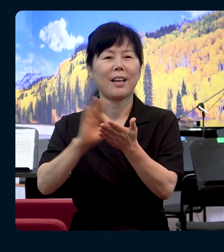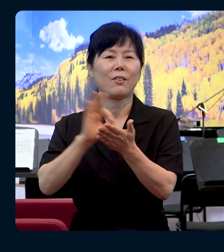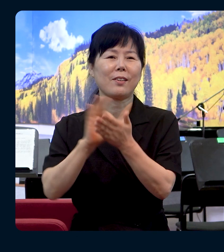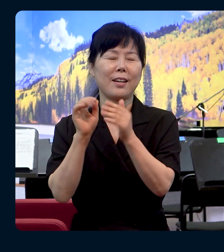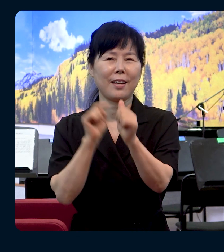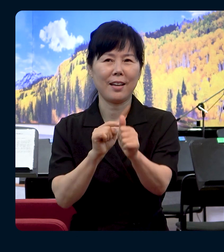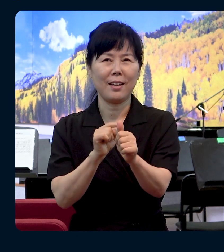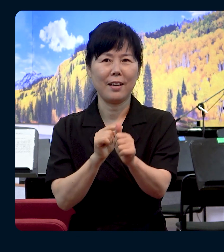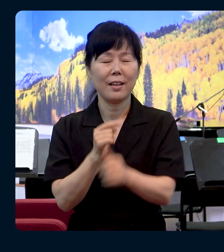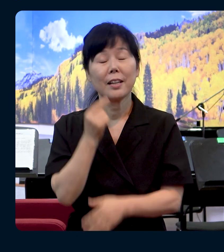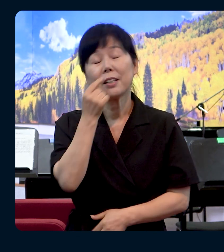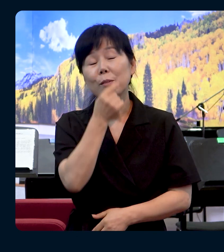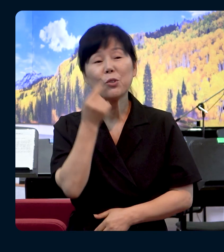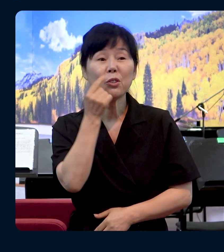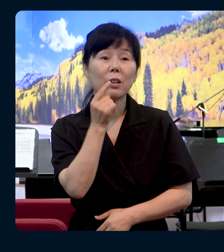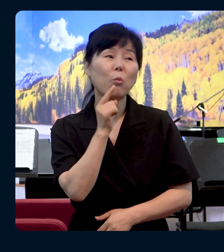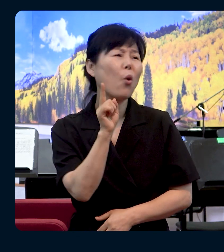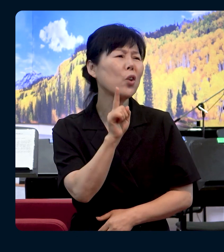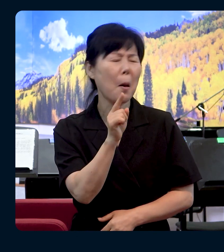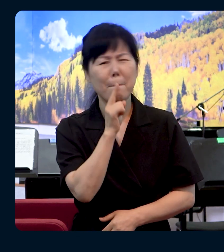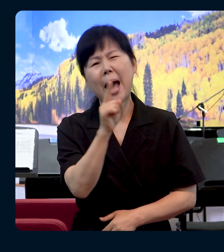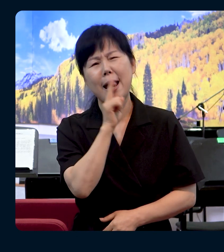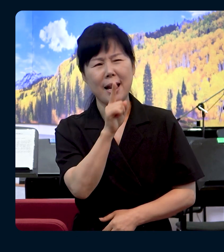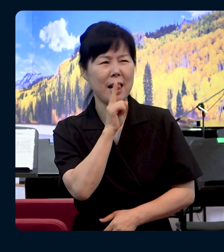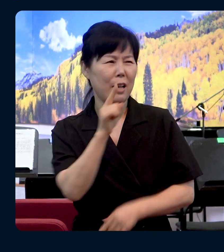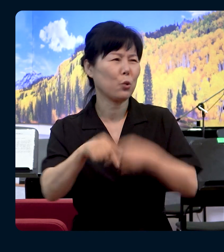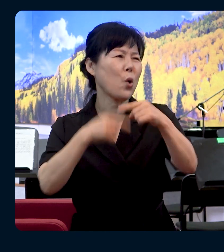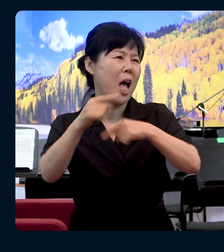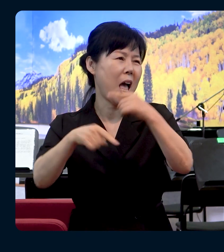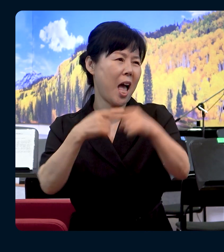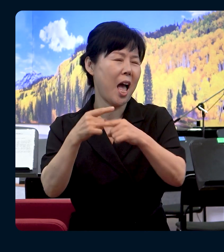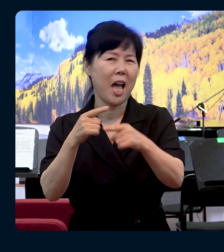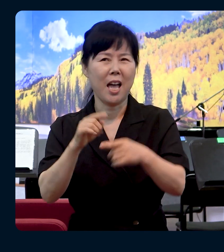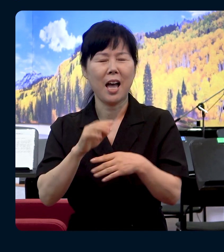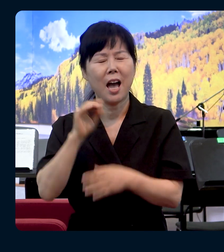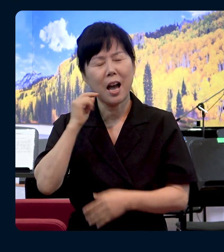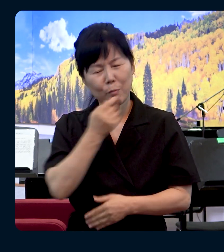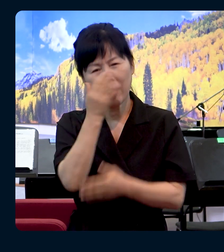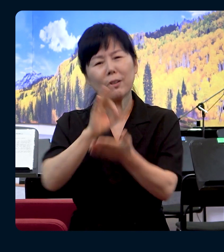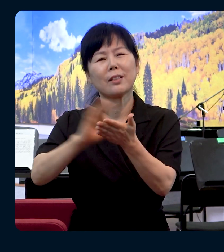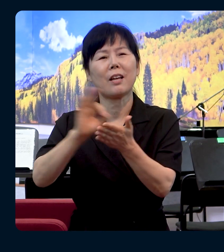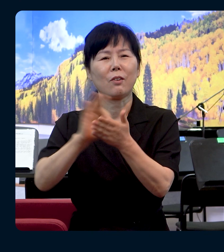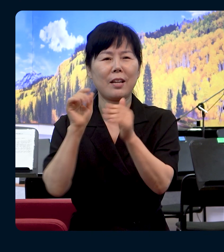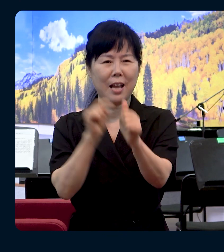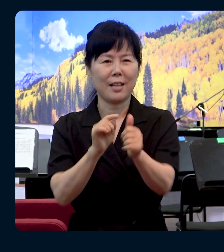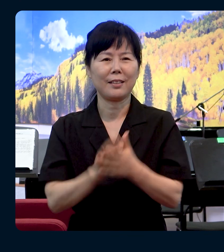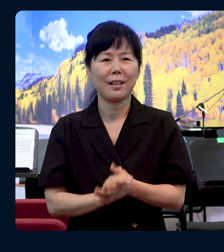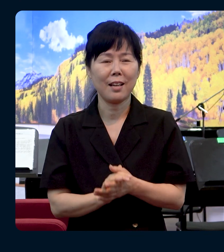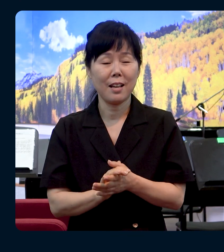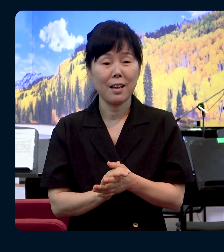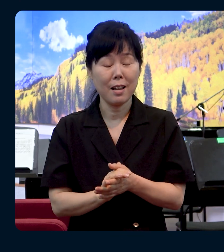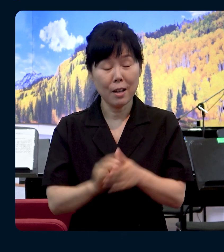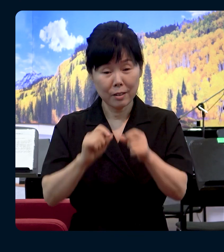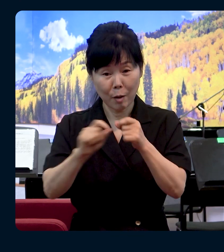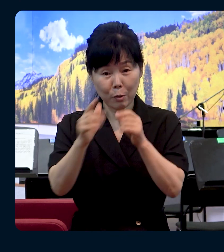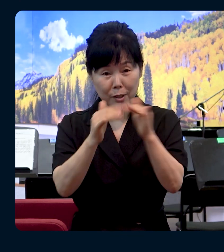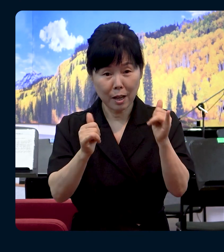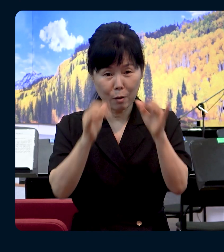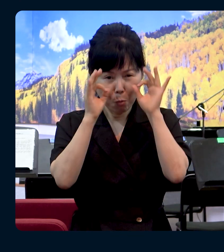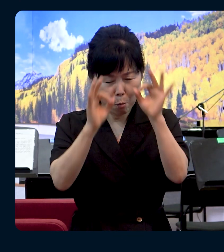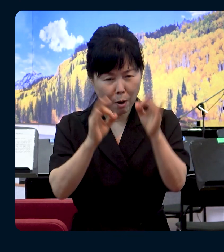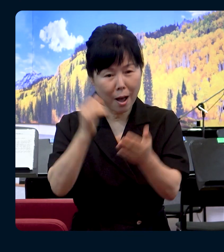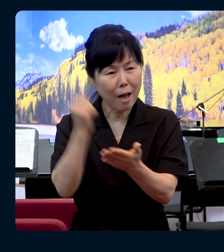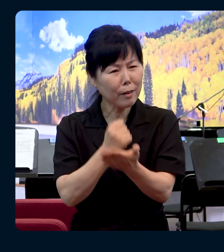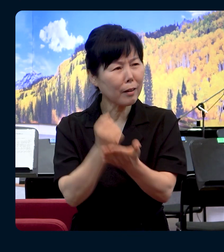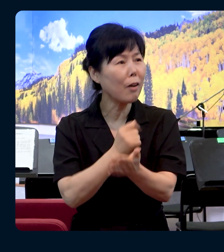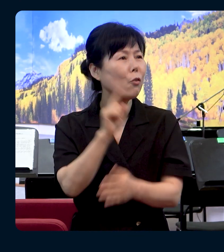입술의 권세를 아름답게 사용하라. 사람들을 보면서 참 안타까운 것 중에 하나는요, 사람들이